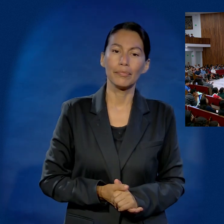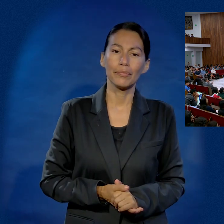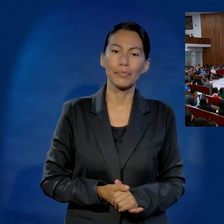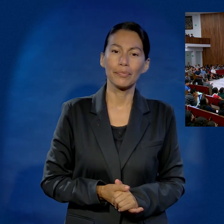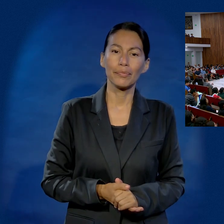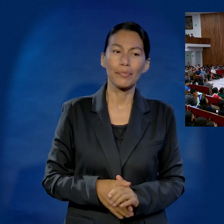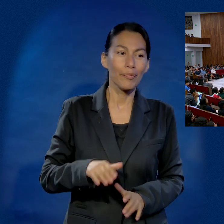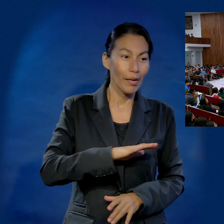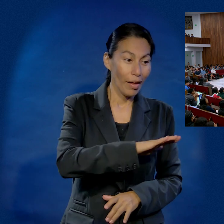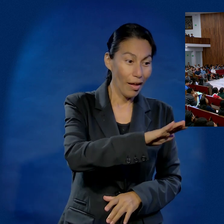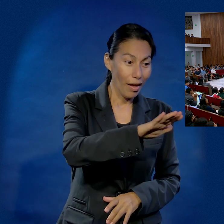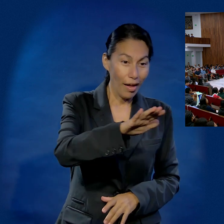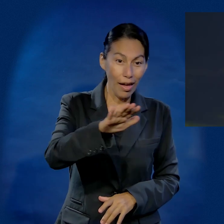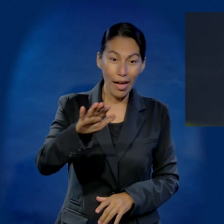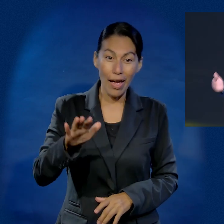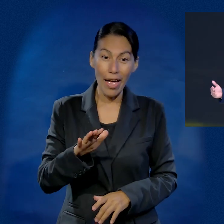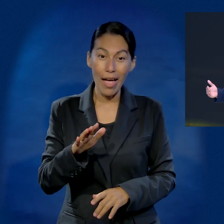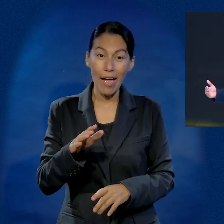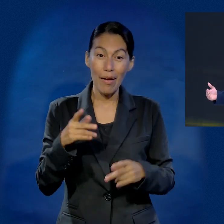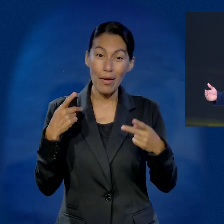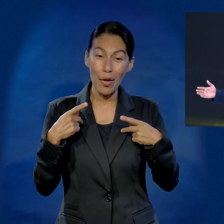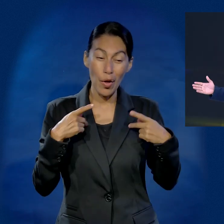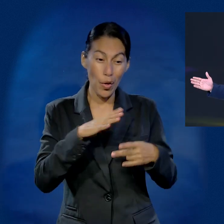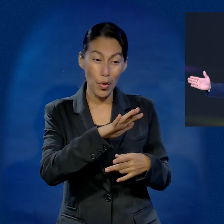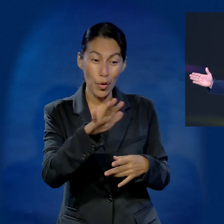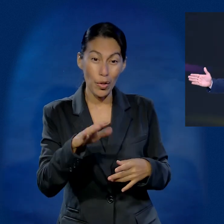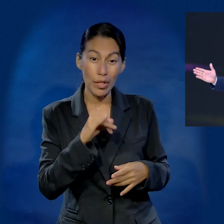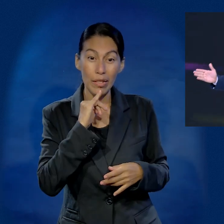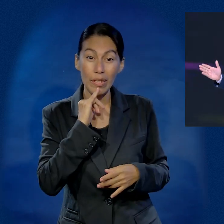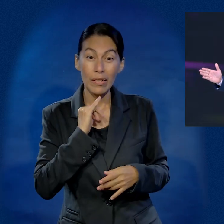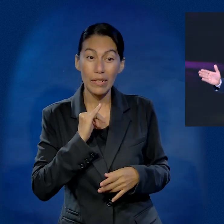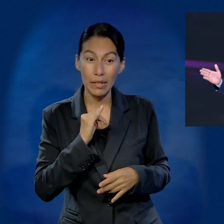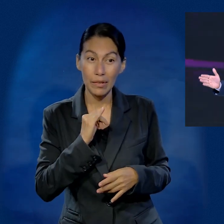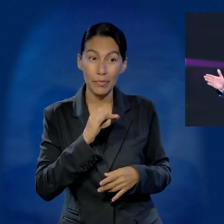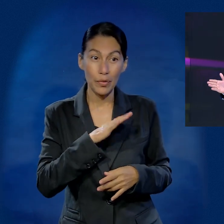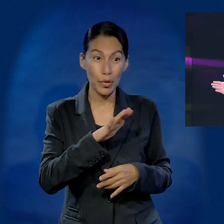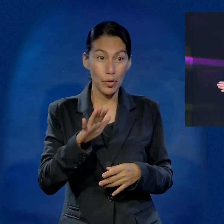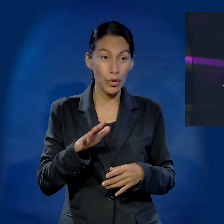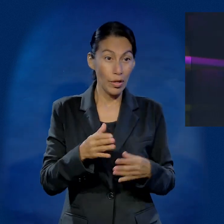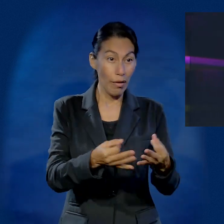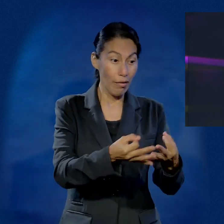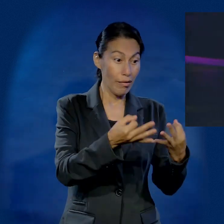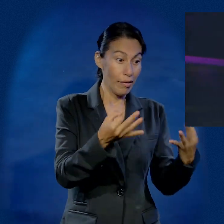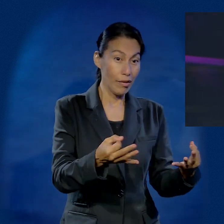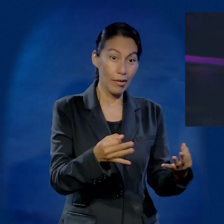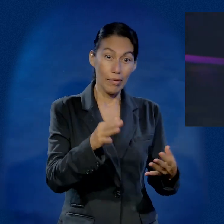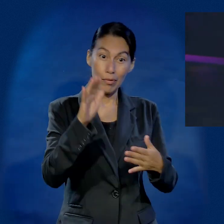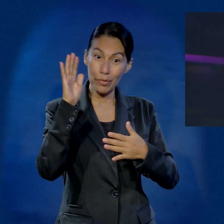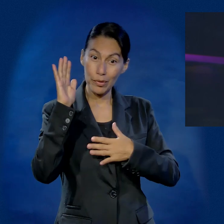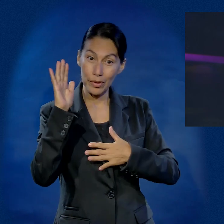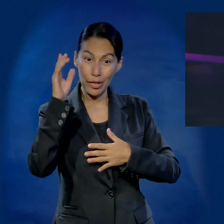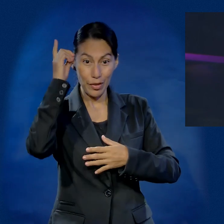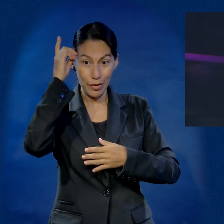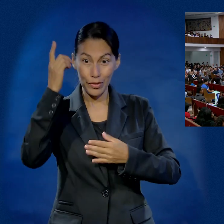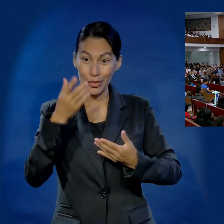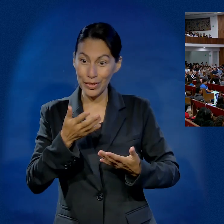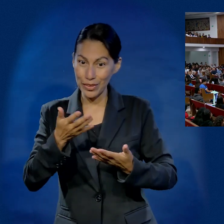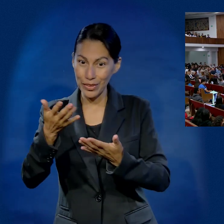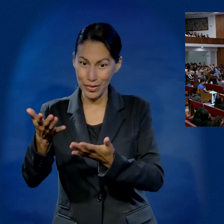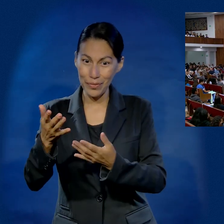El pueblo de Israel comenzó a avanzar en las indicaciones de conquista a tierra prometida que Dios le había